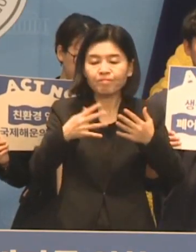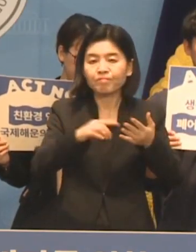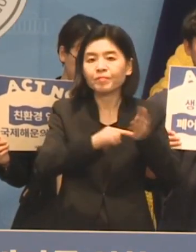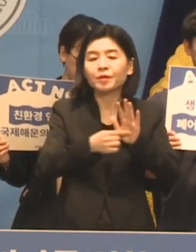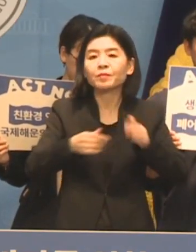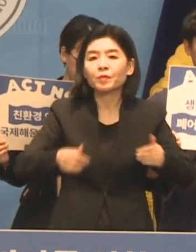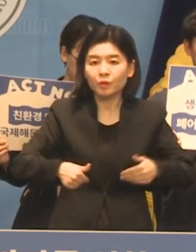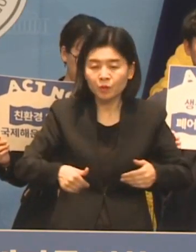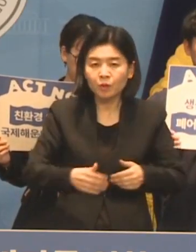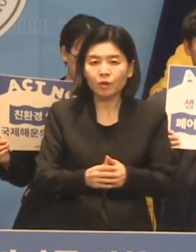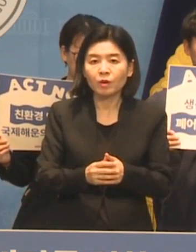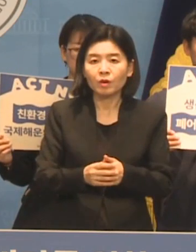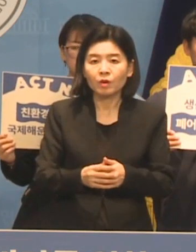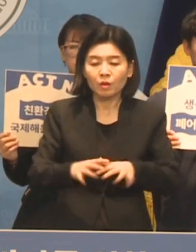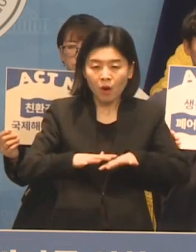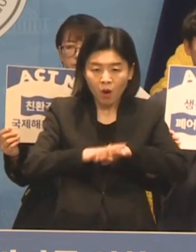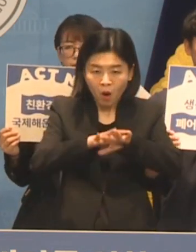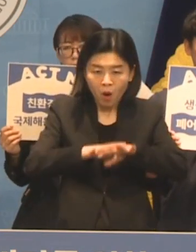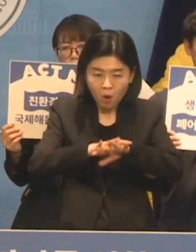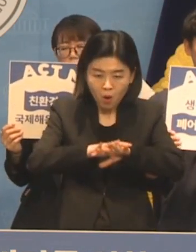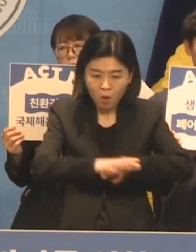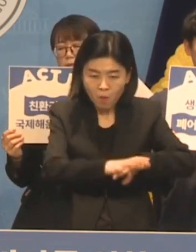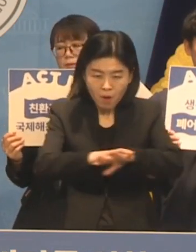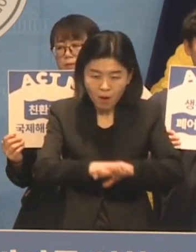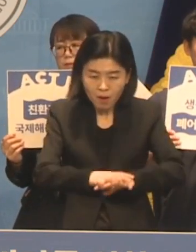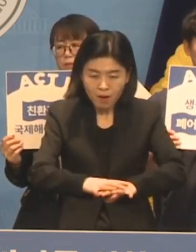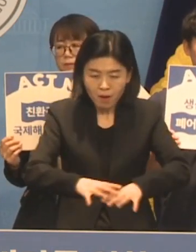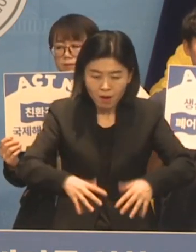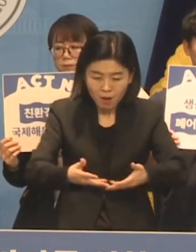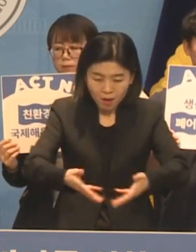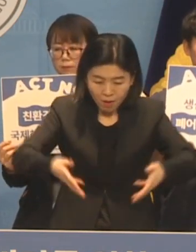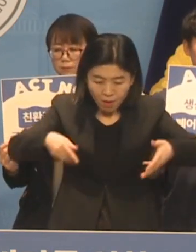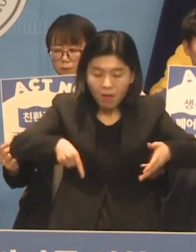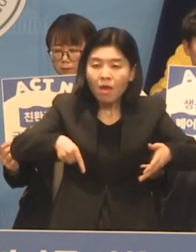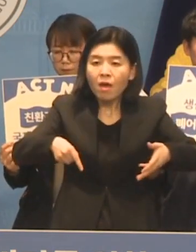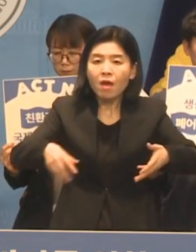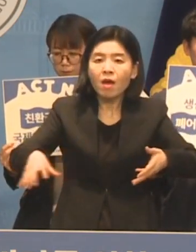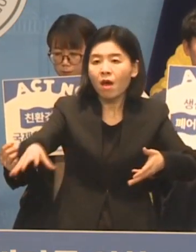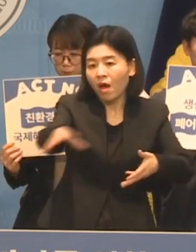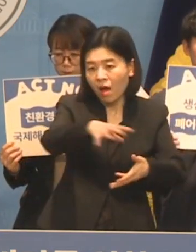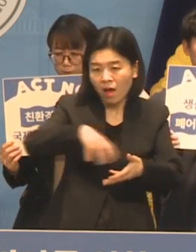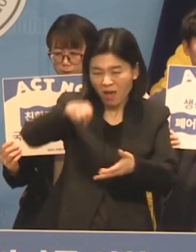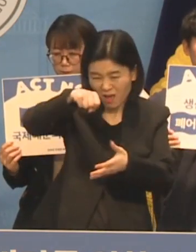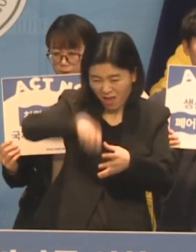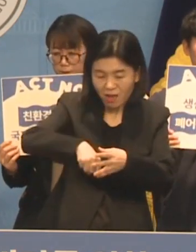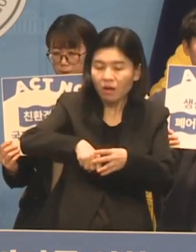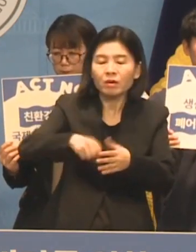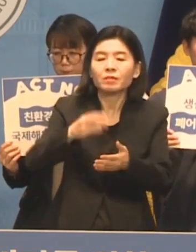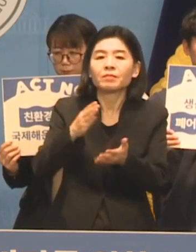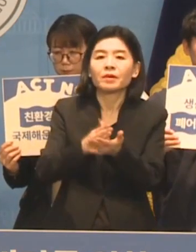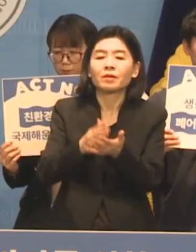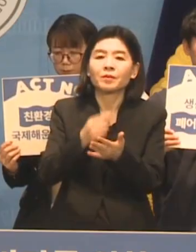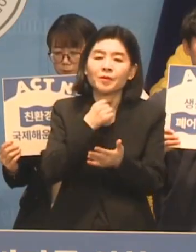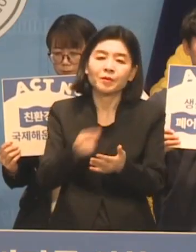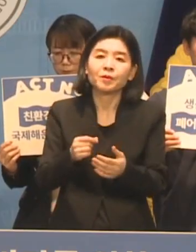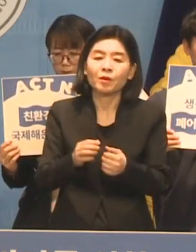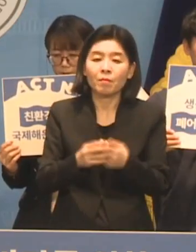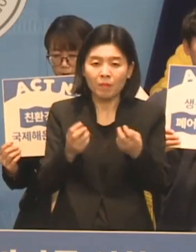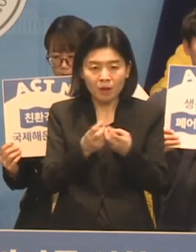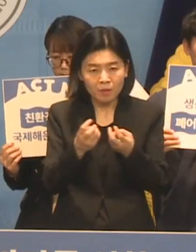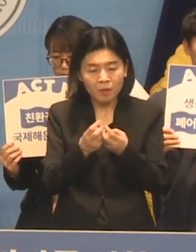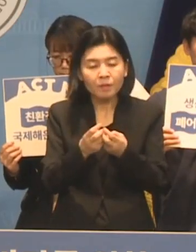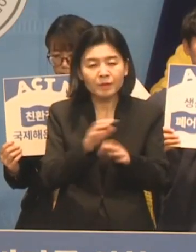어망의 포유류 혼획을 근절해야 합니다. 혼획 방지를 위한 방법을 적극 지원하고 보급할 뿐 아니라